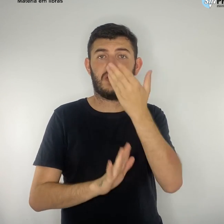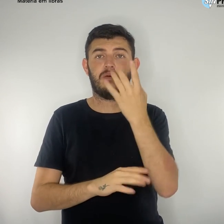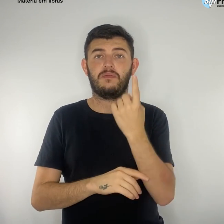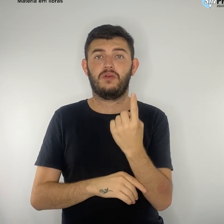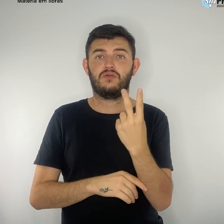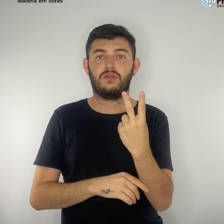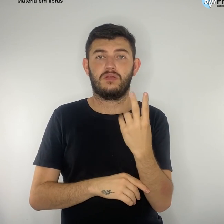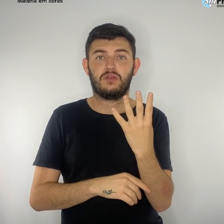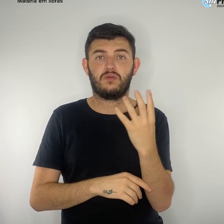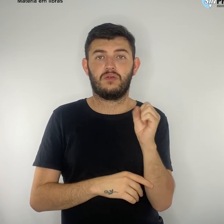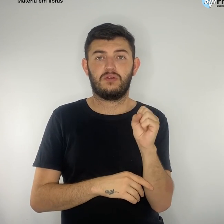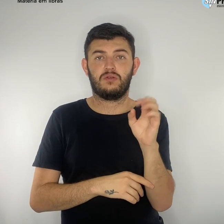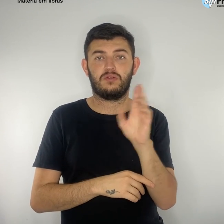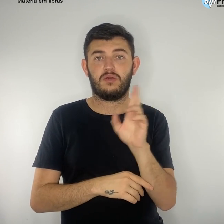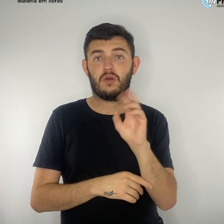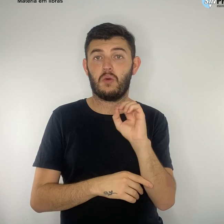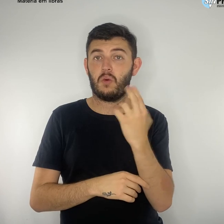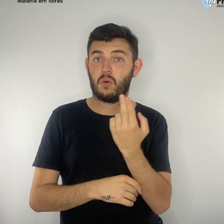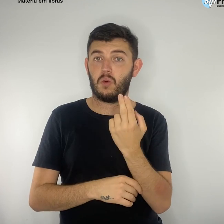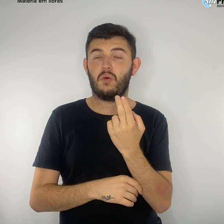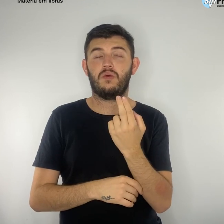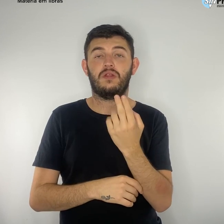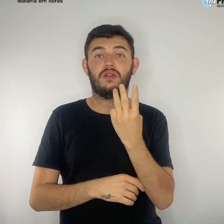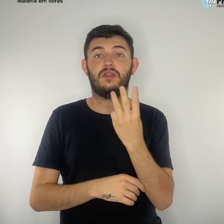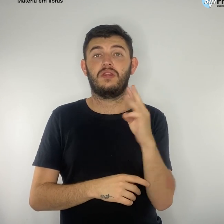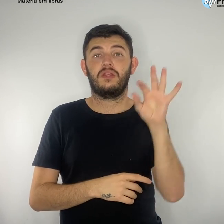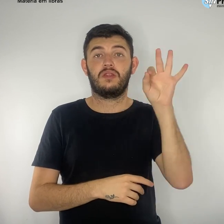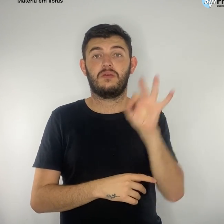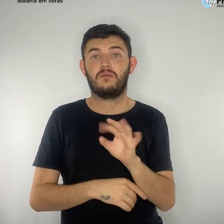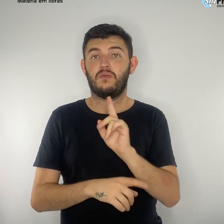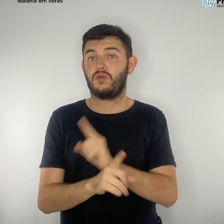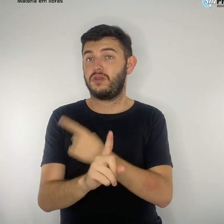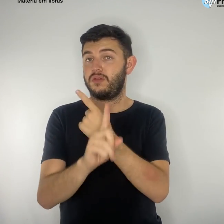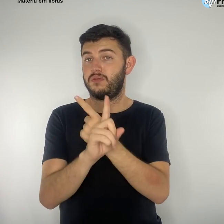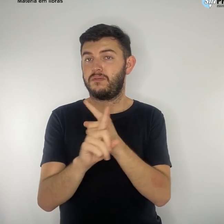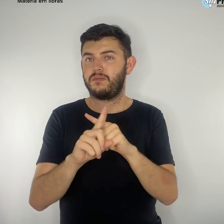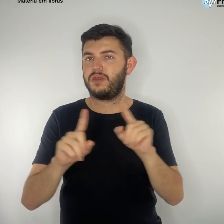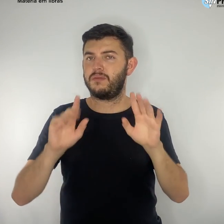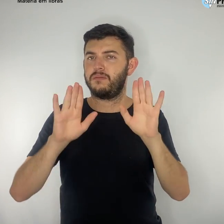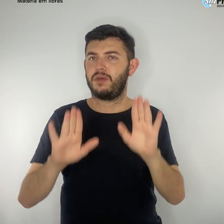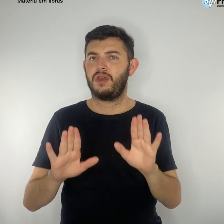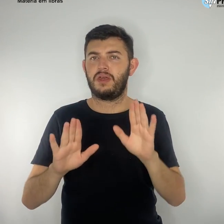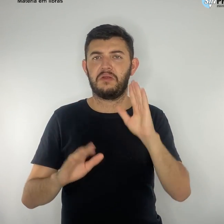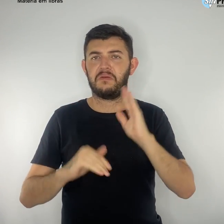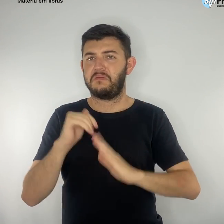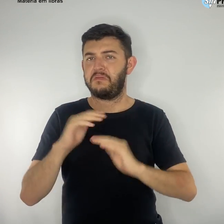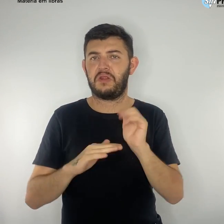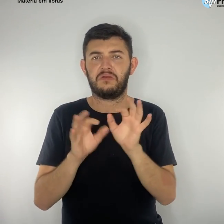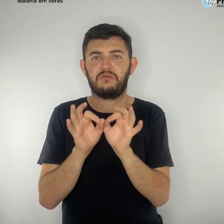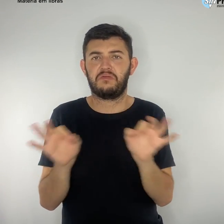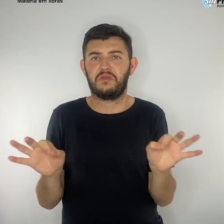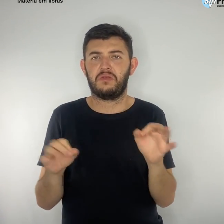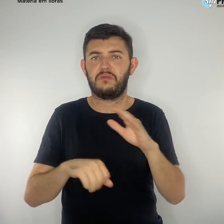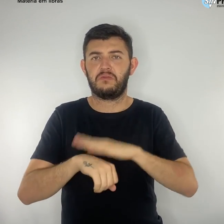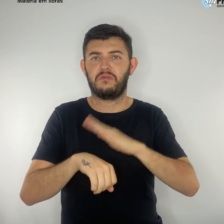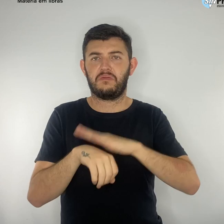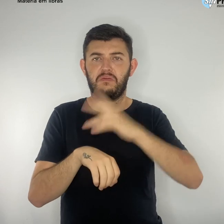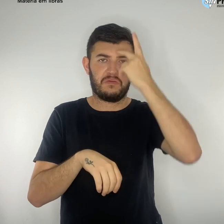1.248, ou 3% a mais. O exercício que eu fiz foi simples. Usei a mesma regra